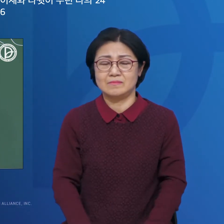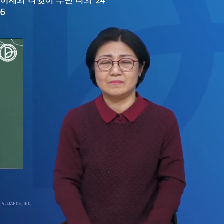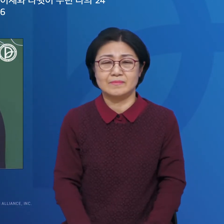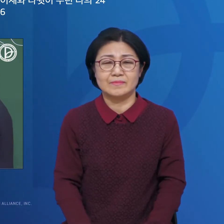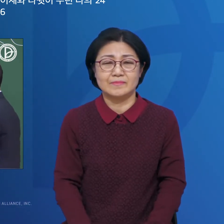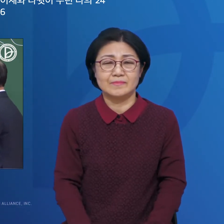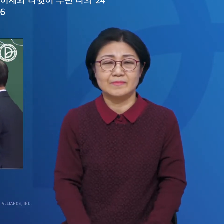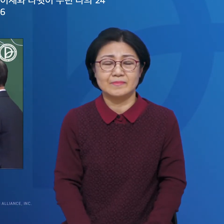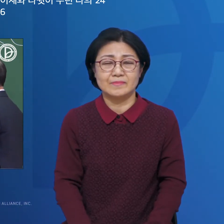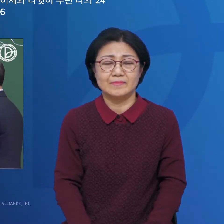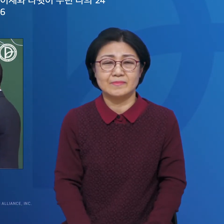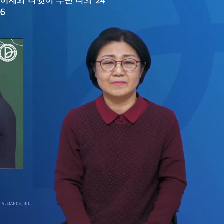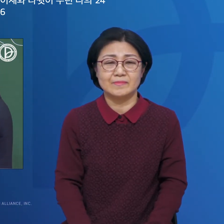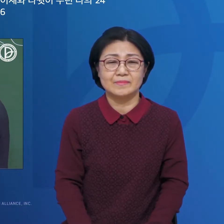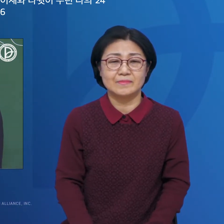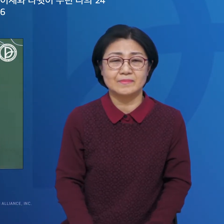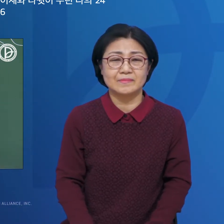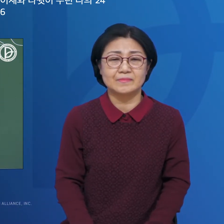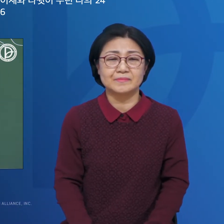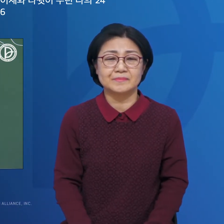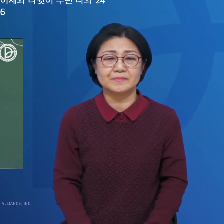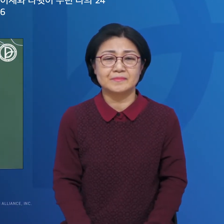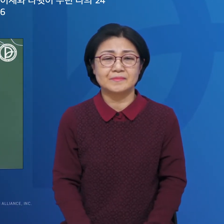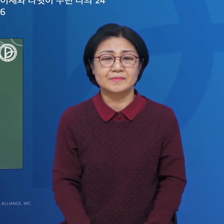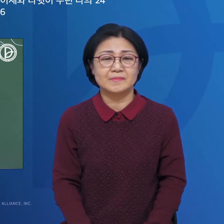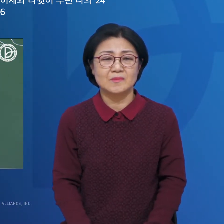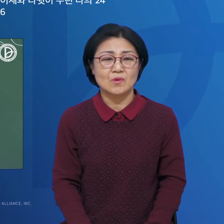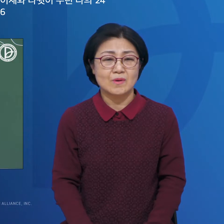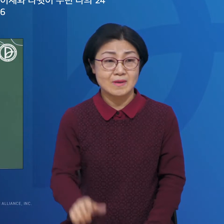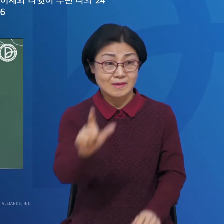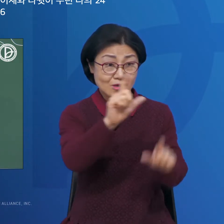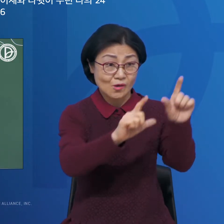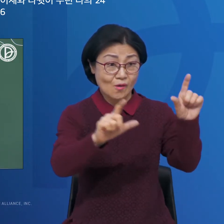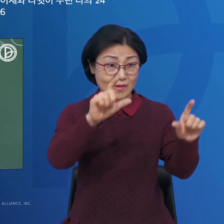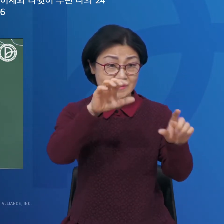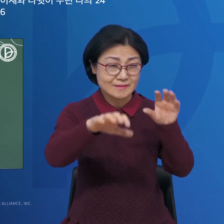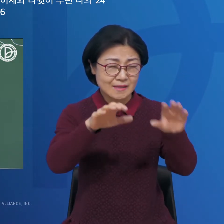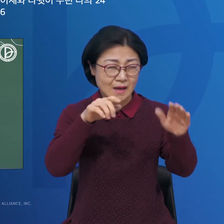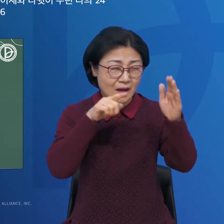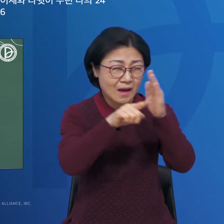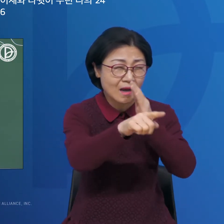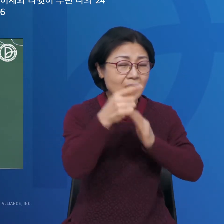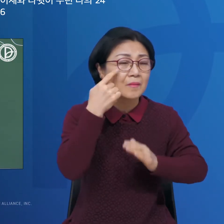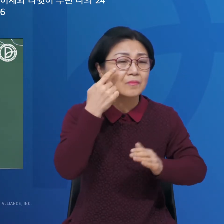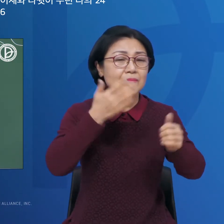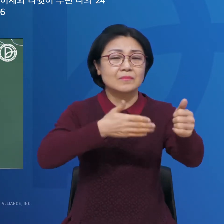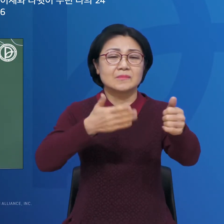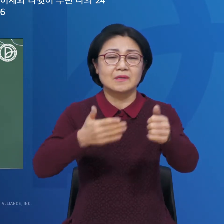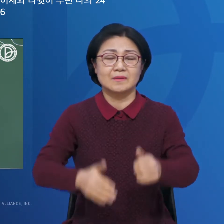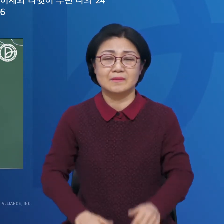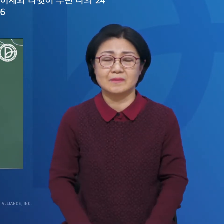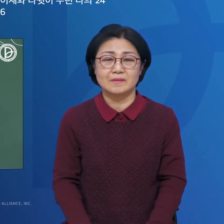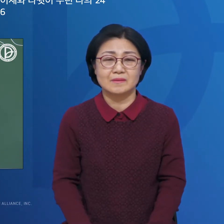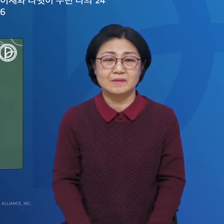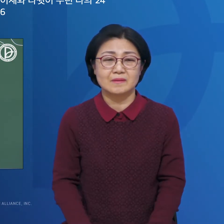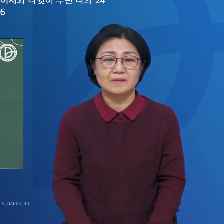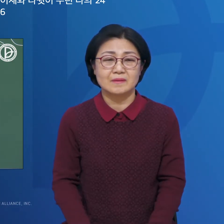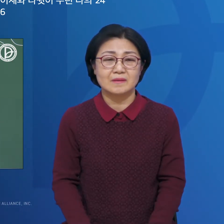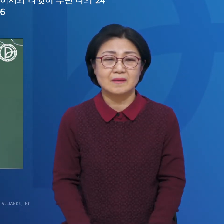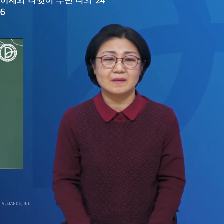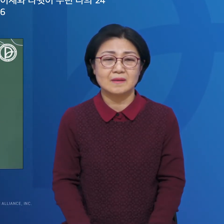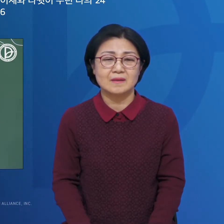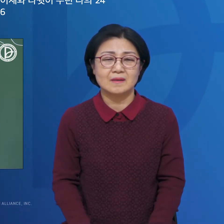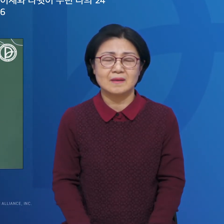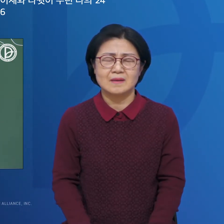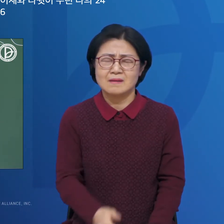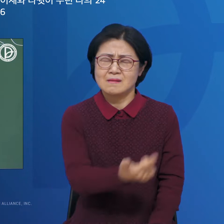end, 그러고 현장 가보세요. and then go into the field. 현장 가보면은 뭐